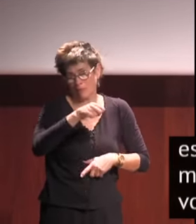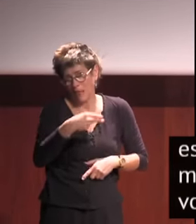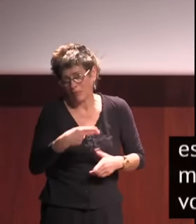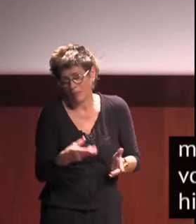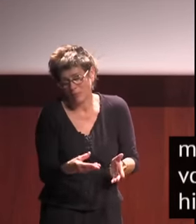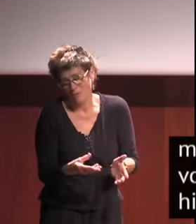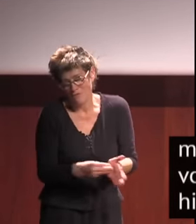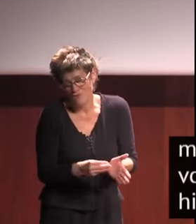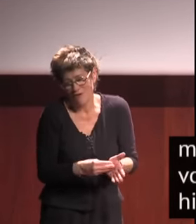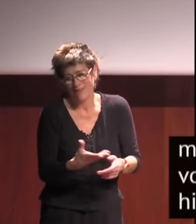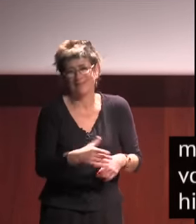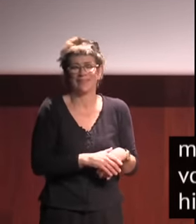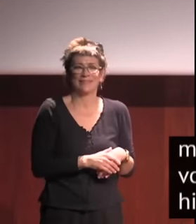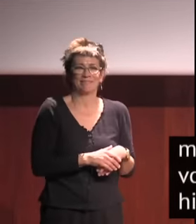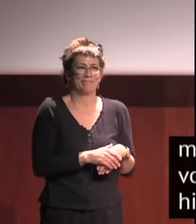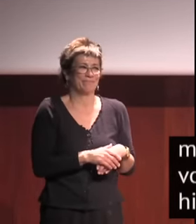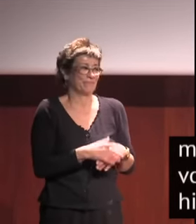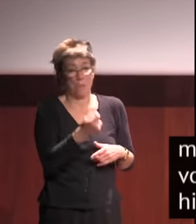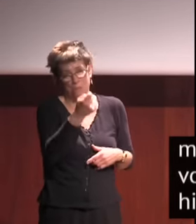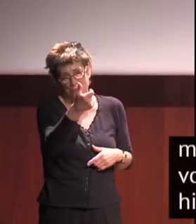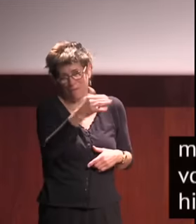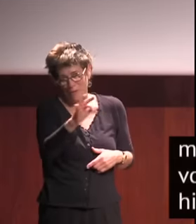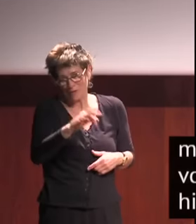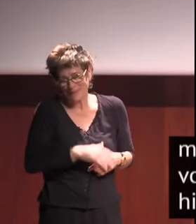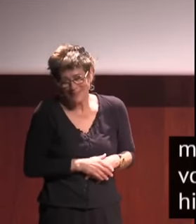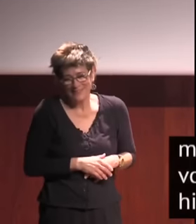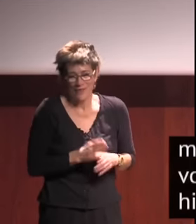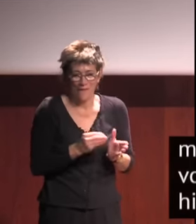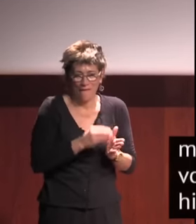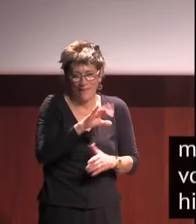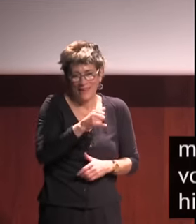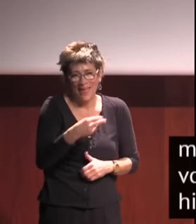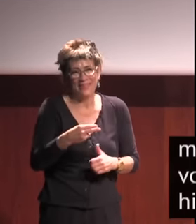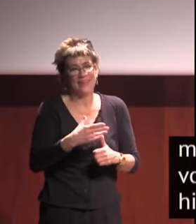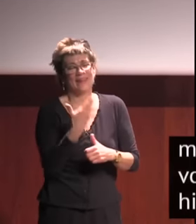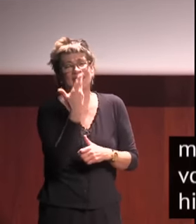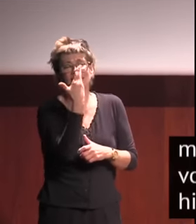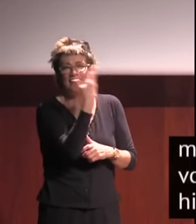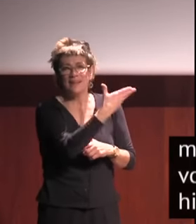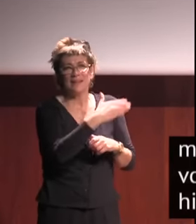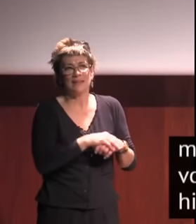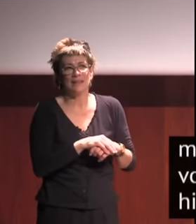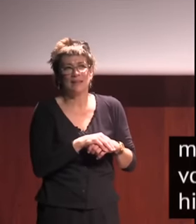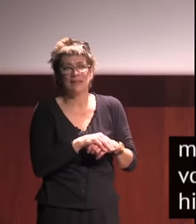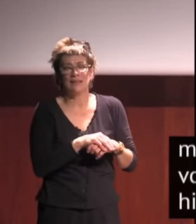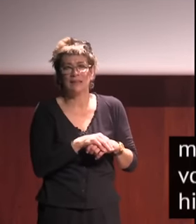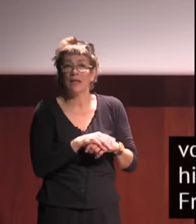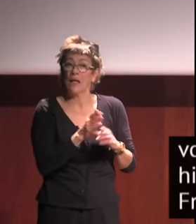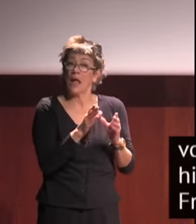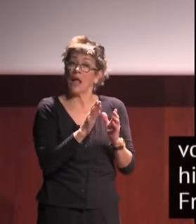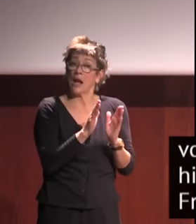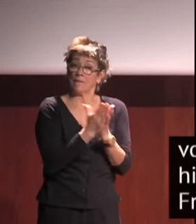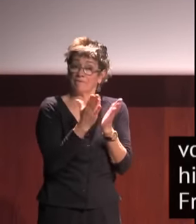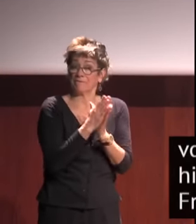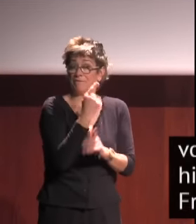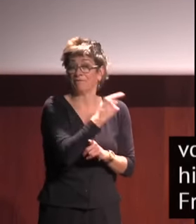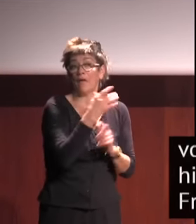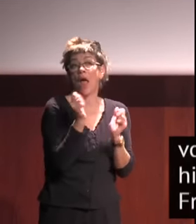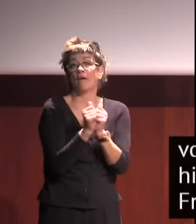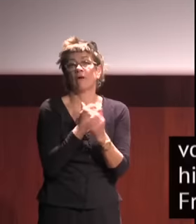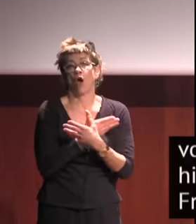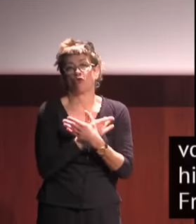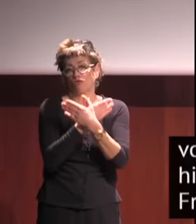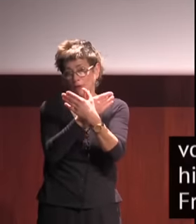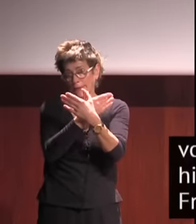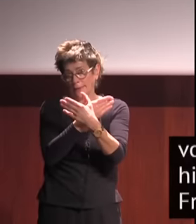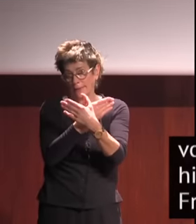mais il n'y en a pas beaucoup en France, qui, avec cet ouvrage qu'il a écrit avec Angélique